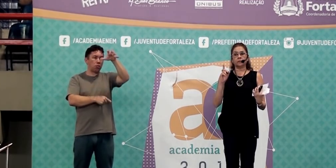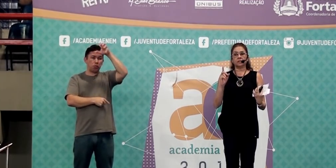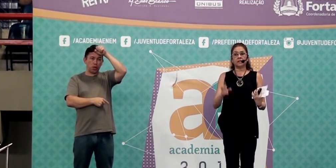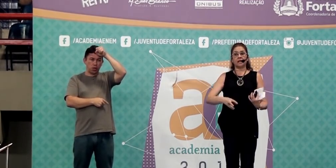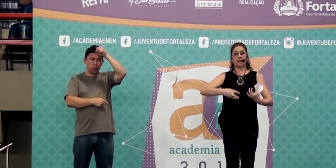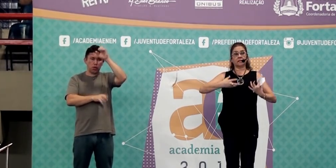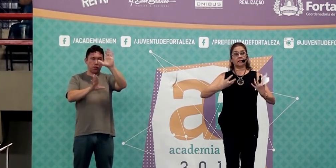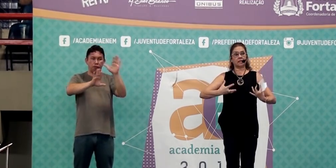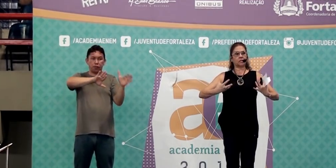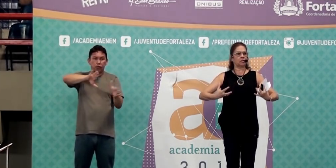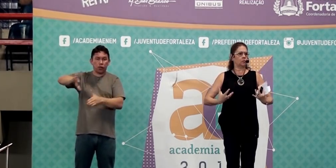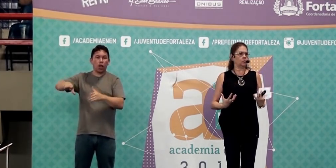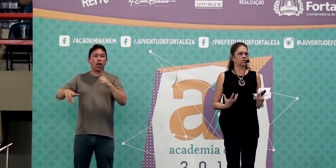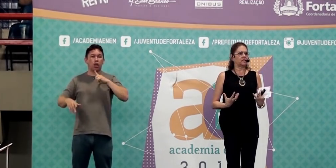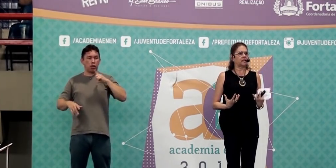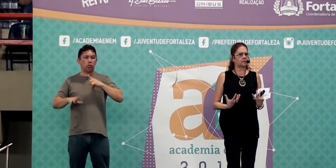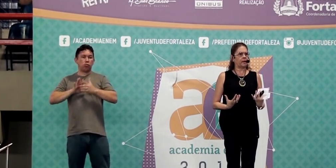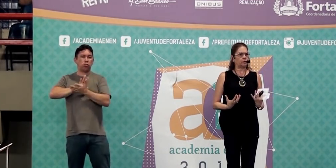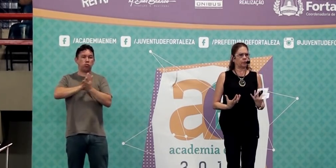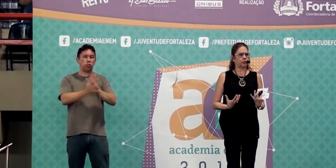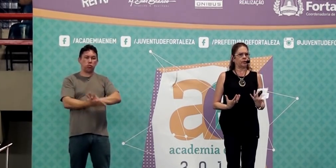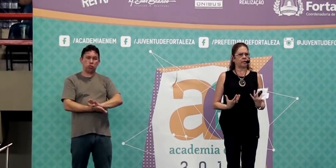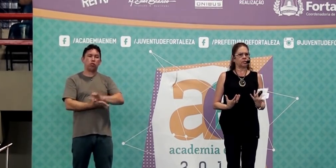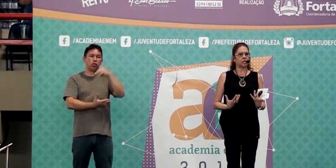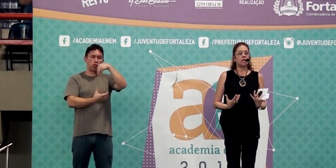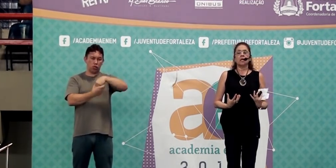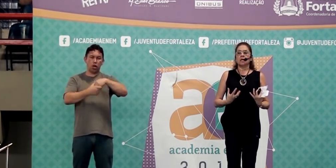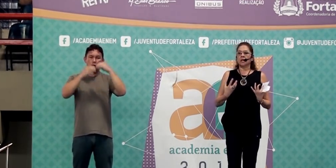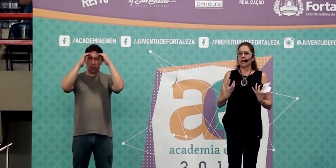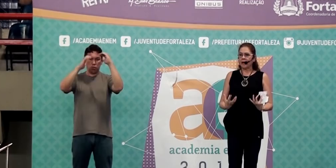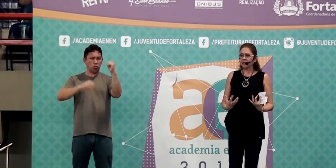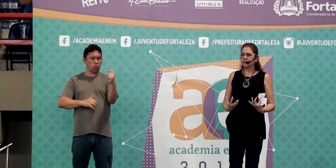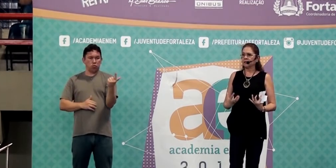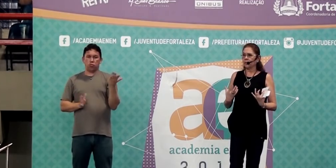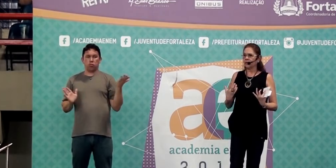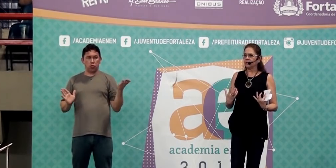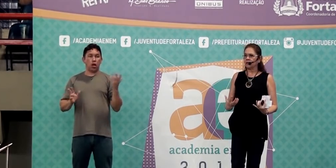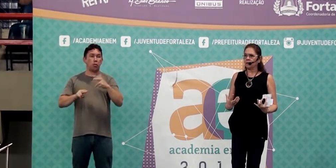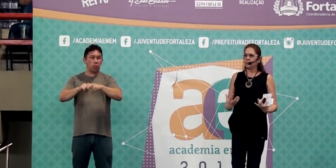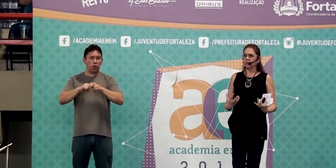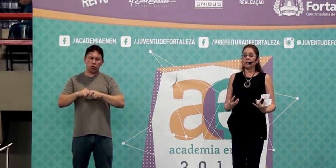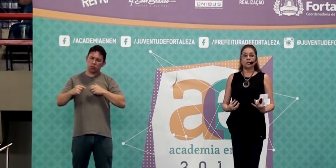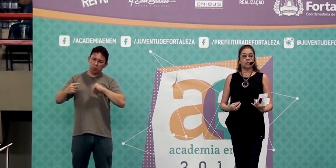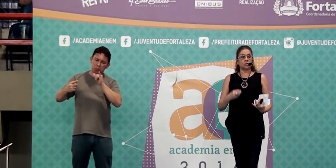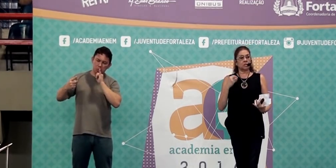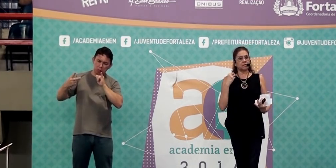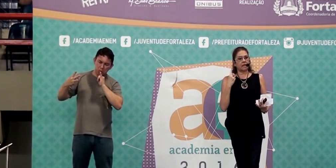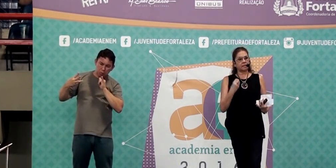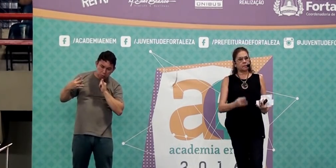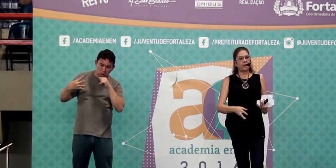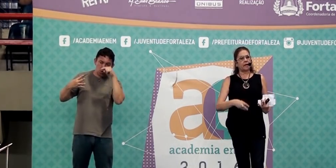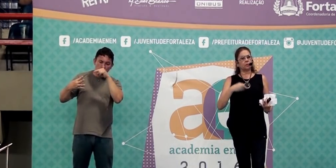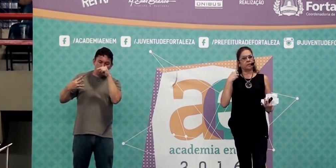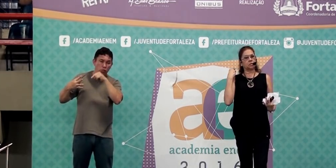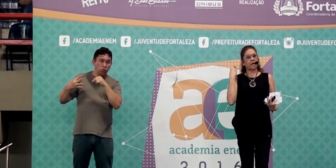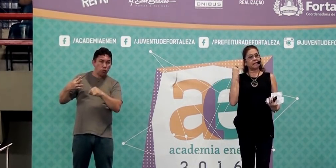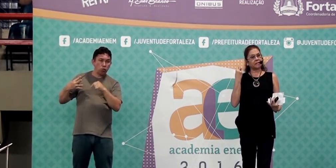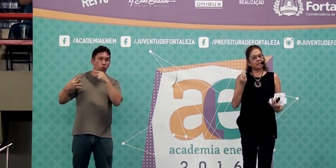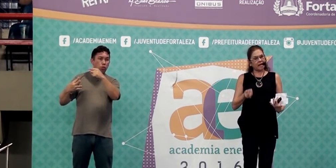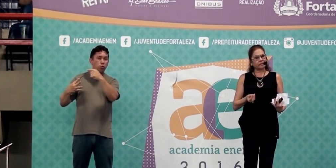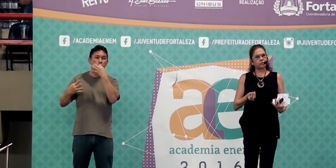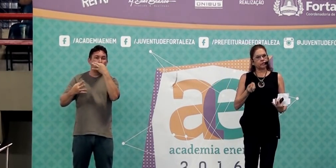Mas eu quero dizer que existe um desrespeito muito grande. E esses são exemplos de desrespeito